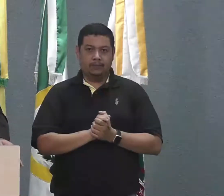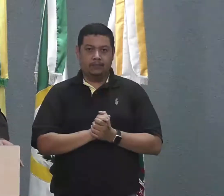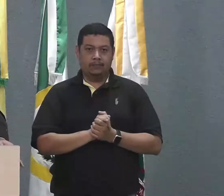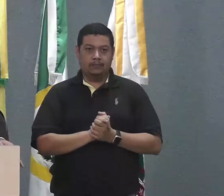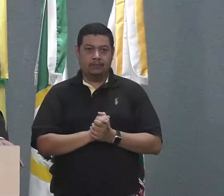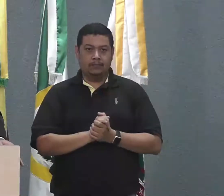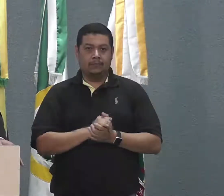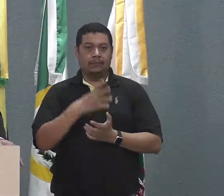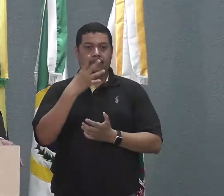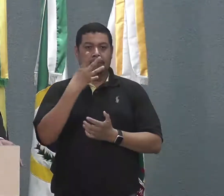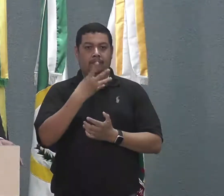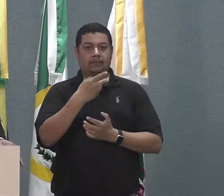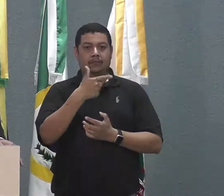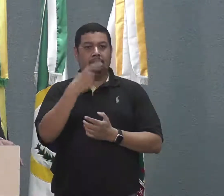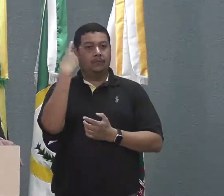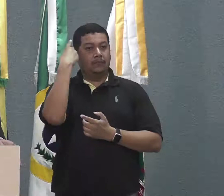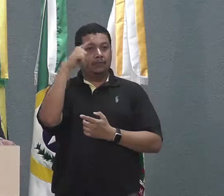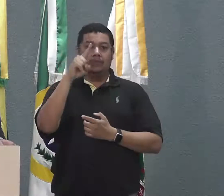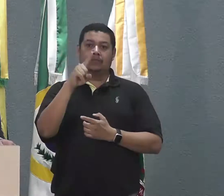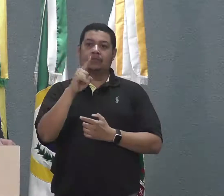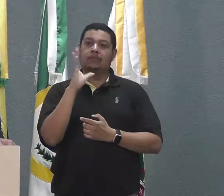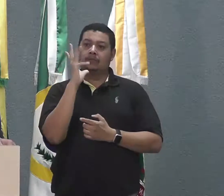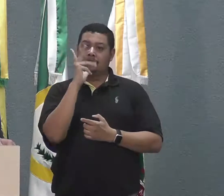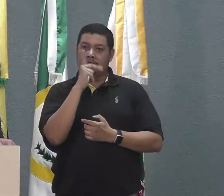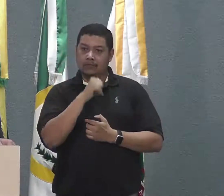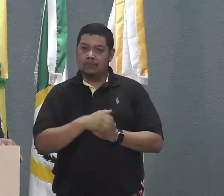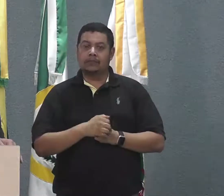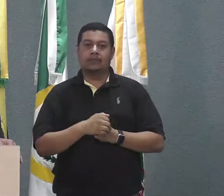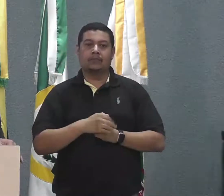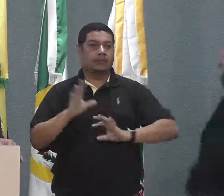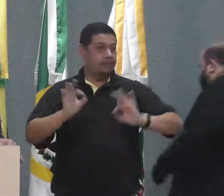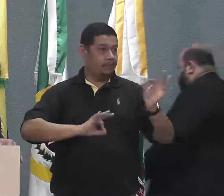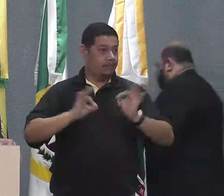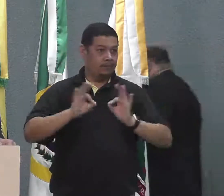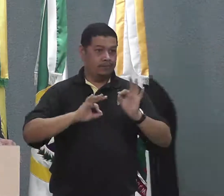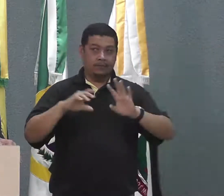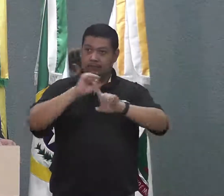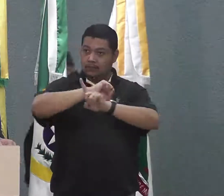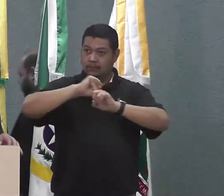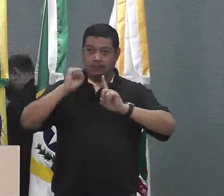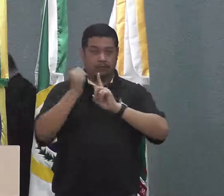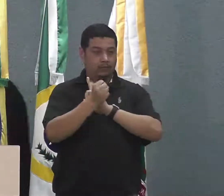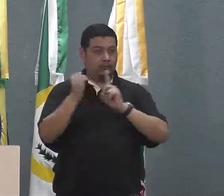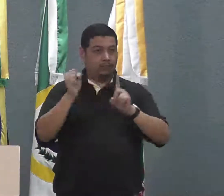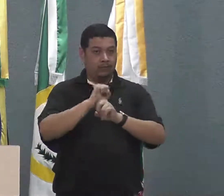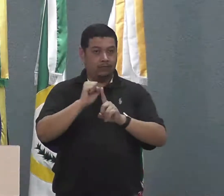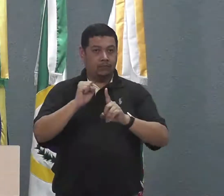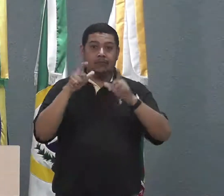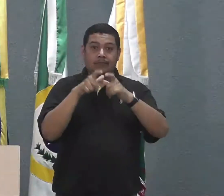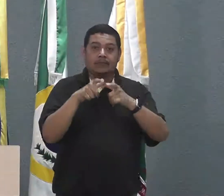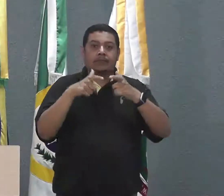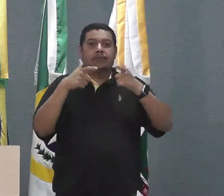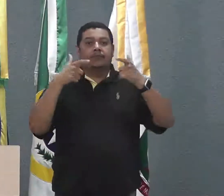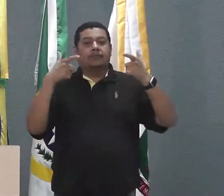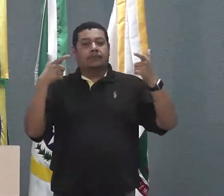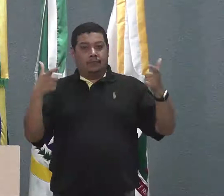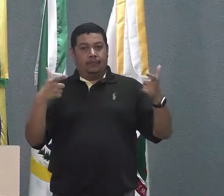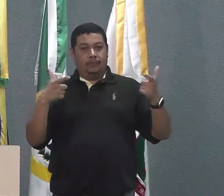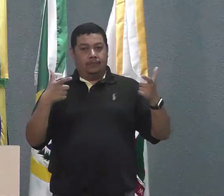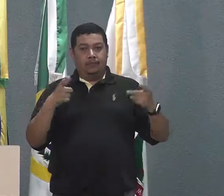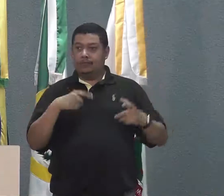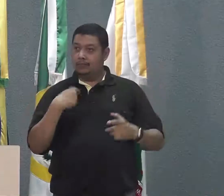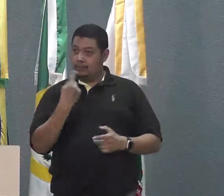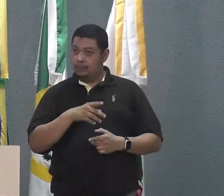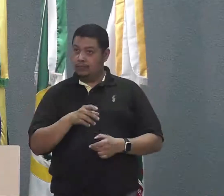42 dias a votação de um PL que a sociedade e a maioria absoluta de nós